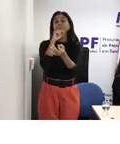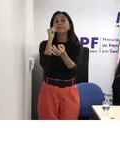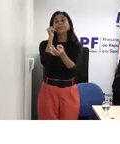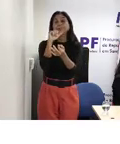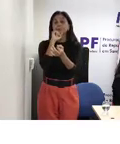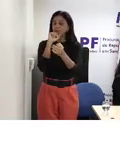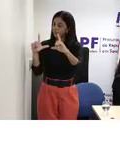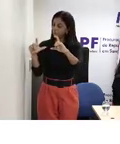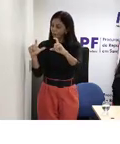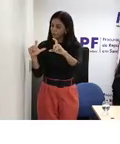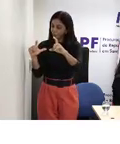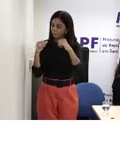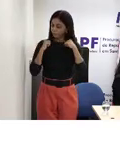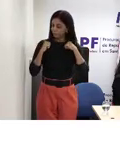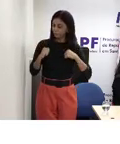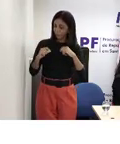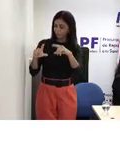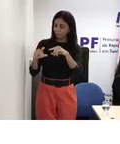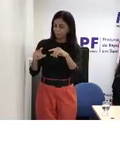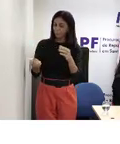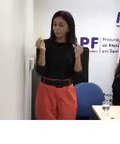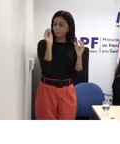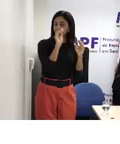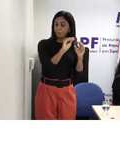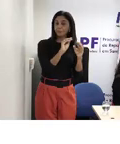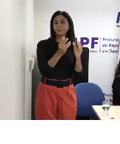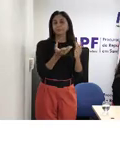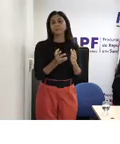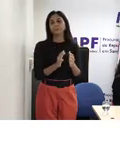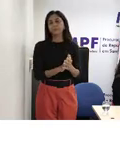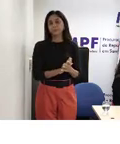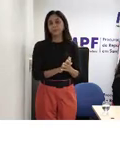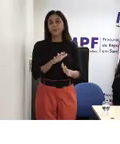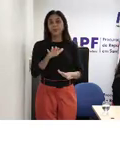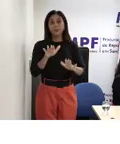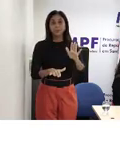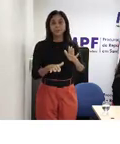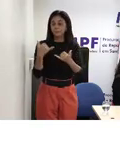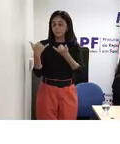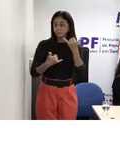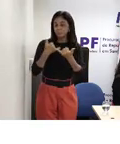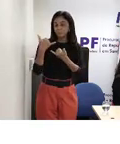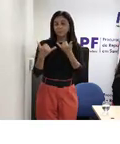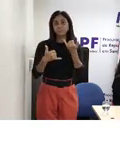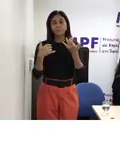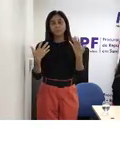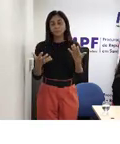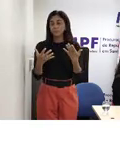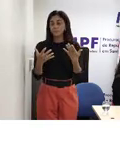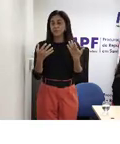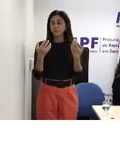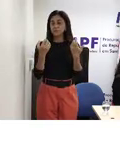na escola e onde ele treina o pai ou a mãe treina aquele famoso Tá pago hoje